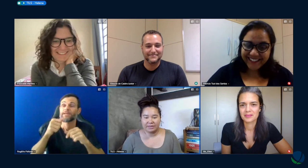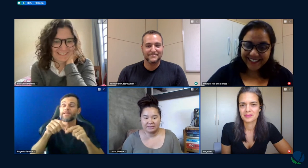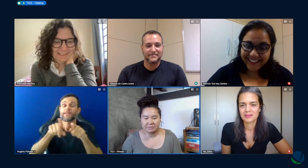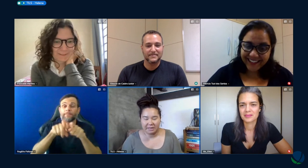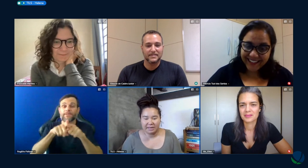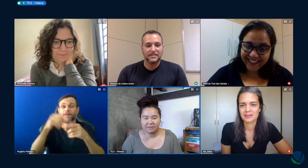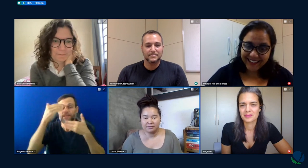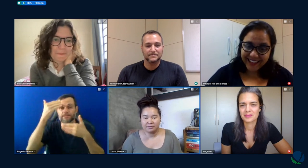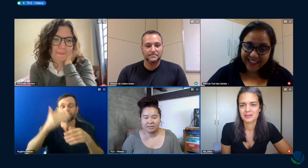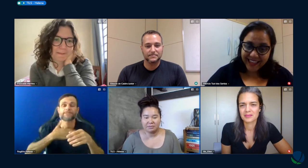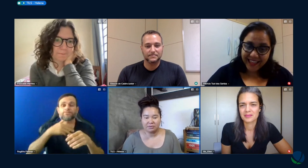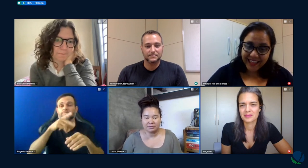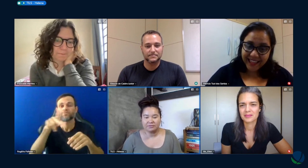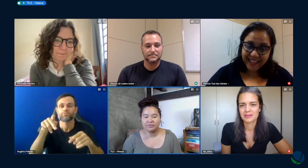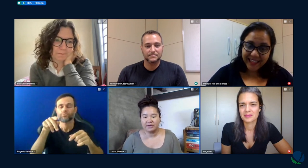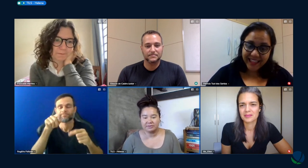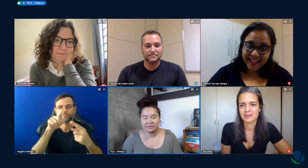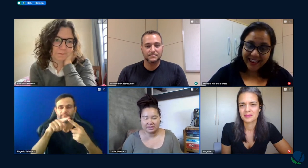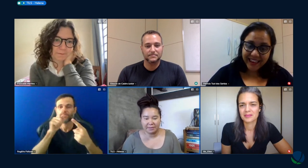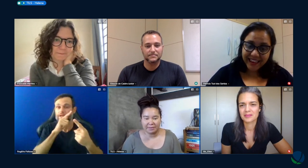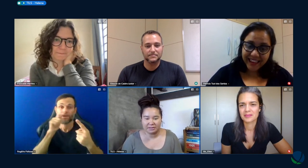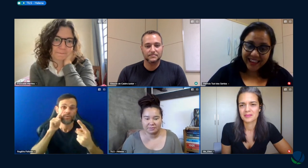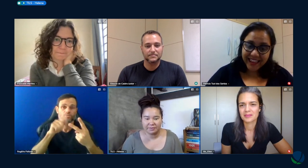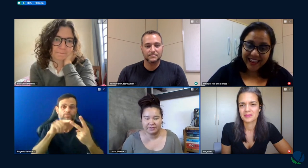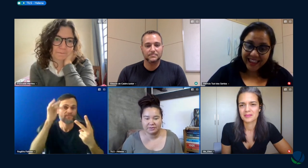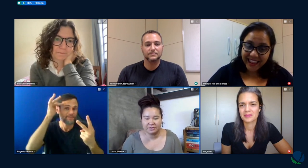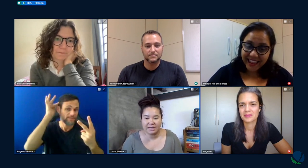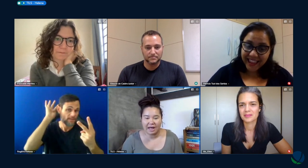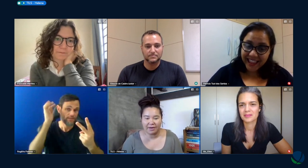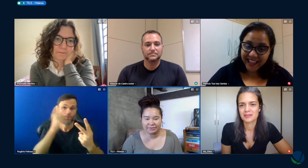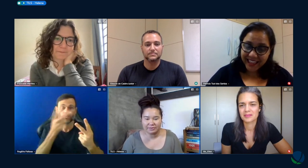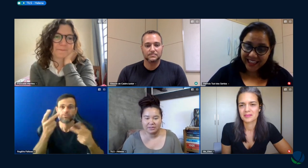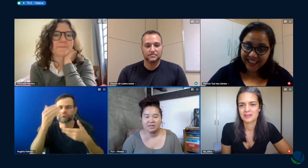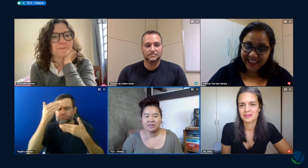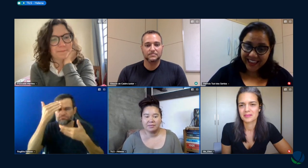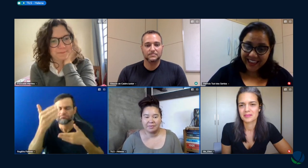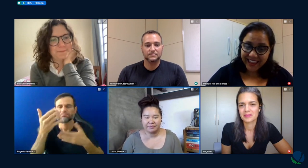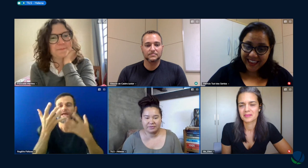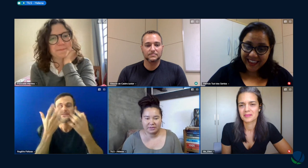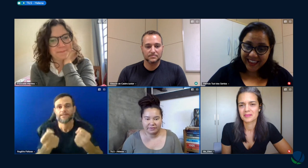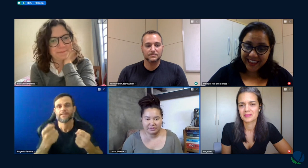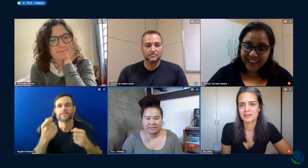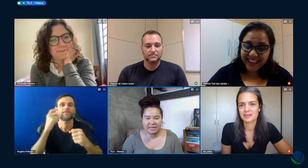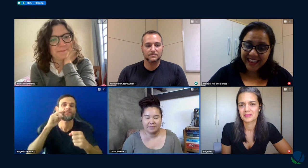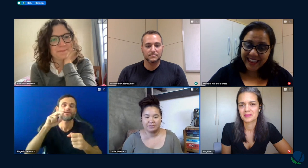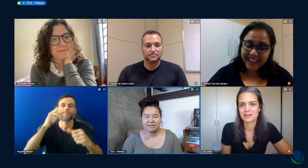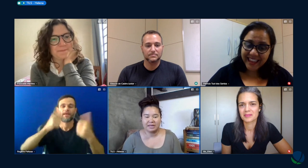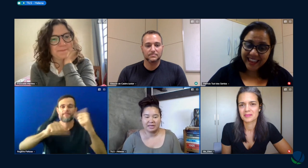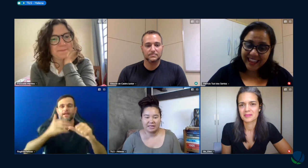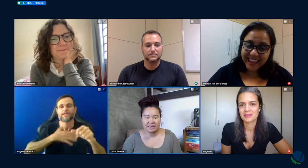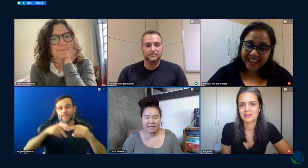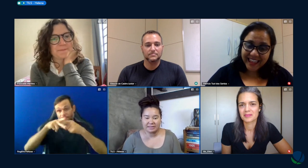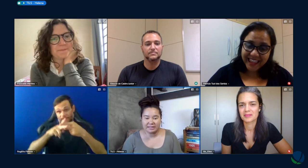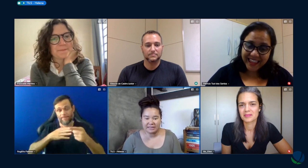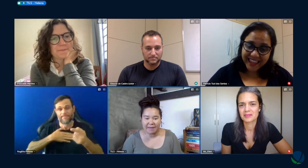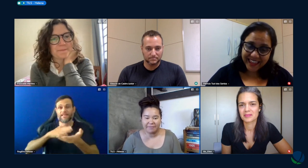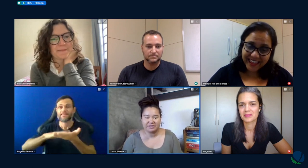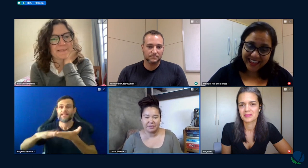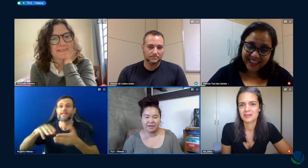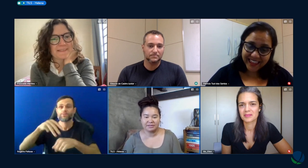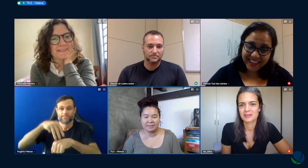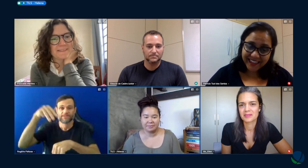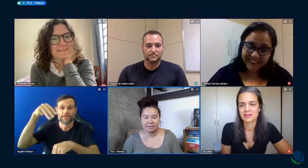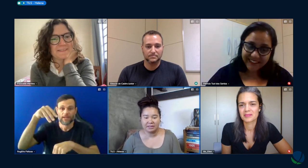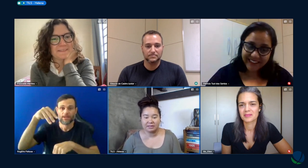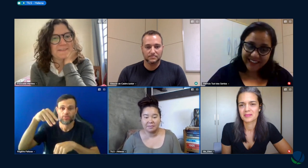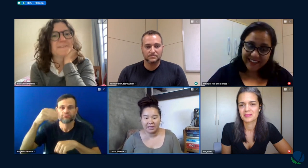crescer em conhecimento e me trouxe diversos ensinamentos. Professor Gláucio, também a professora Franciele, por estarem aqui, aceitar fazer